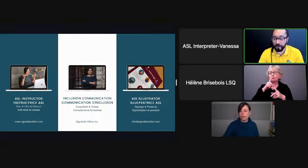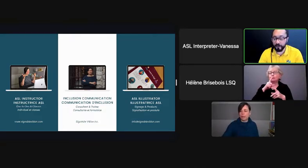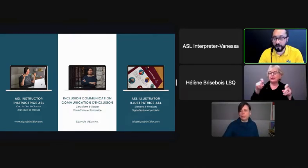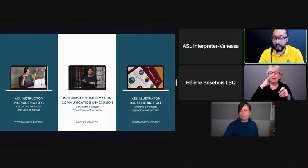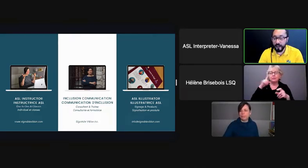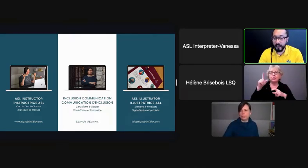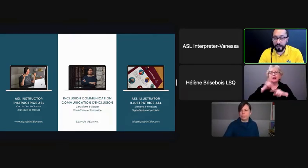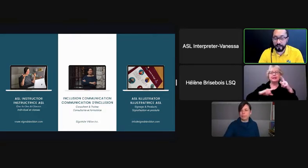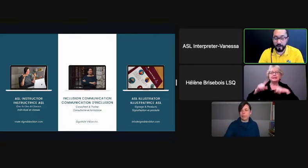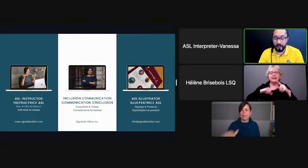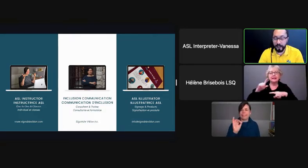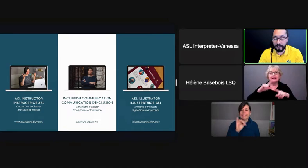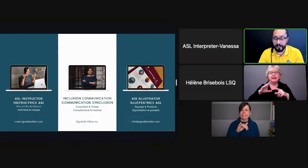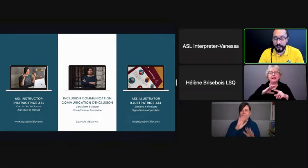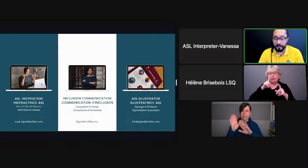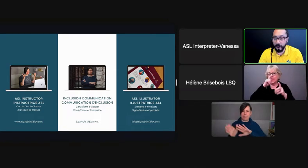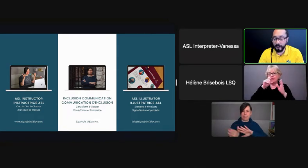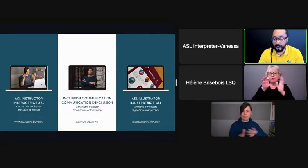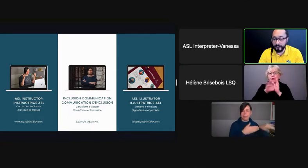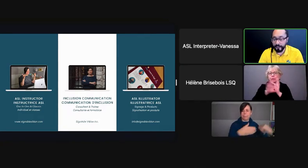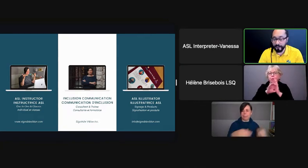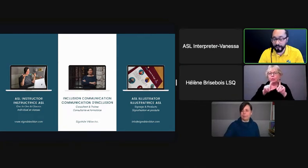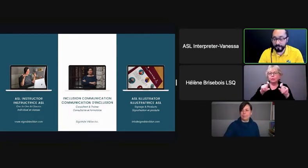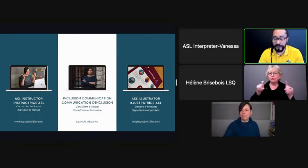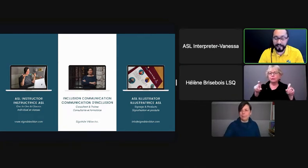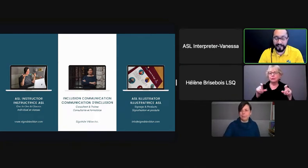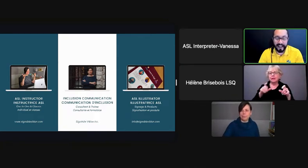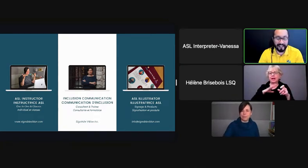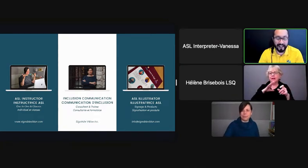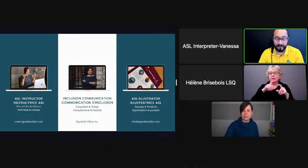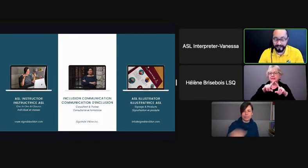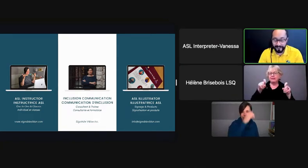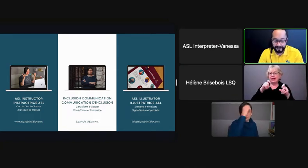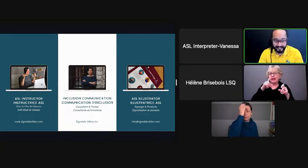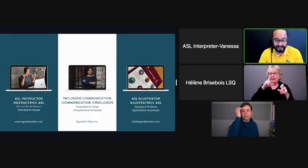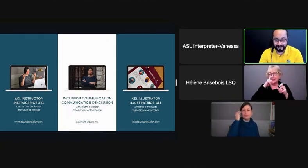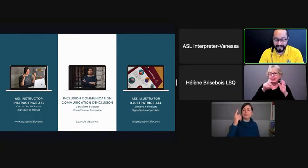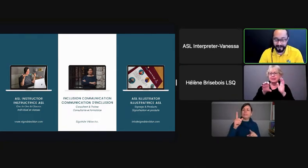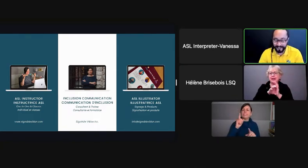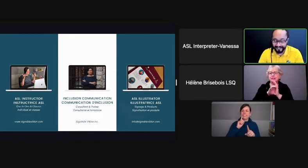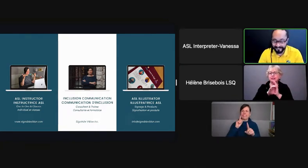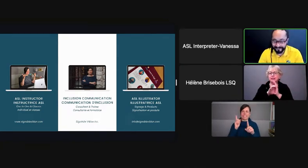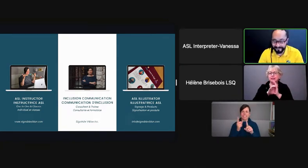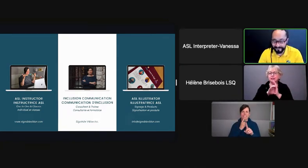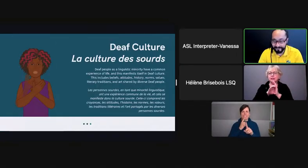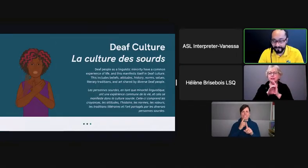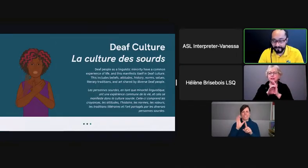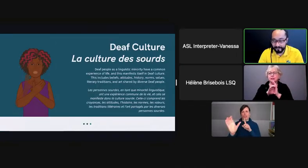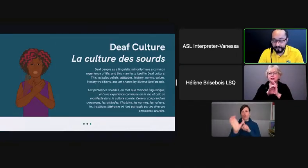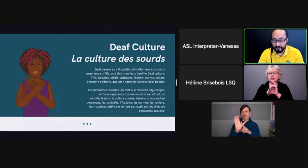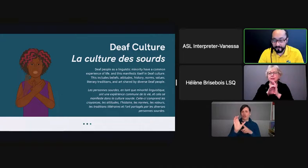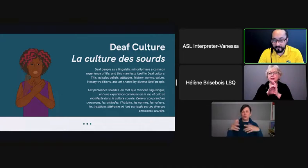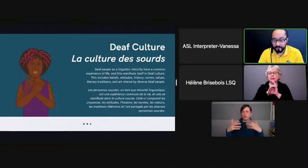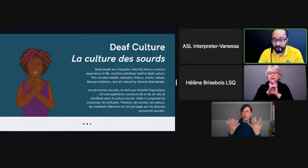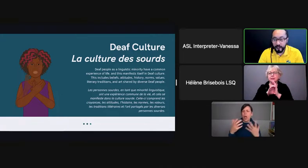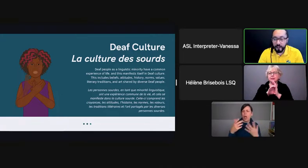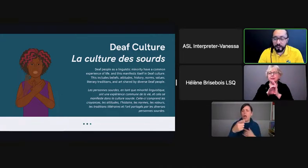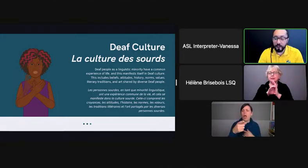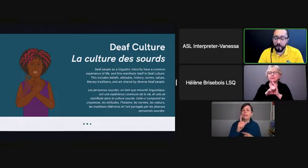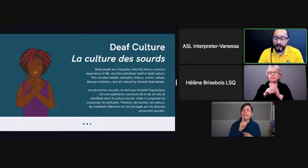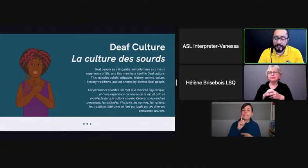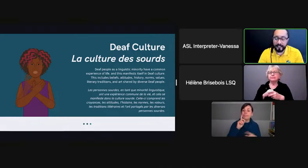J'ai différentes photos, images, également du contenu promotionnel, mais je vais le garder